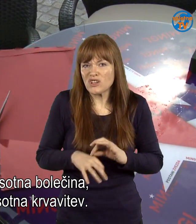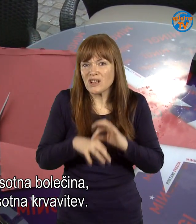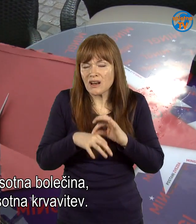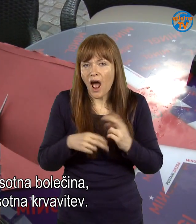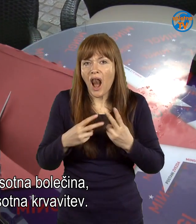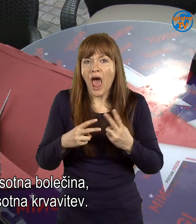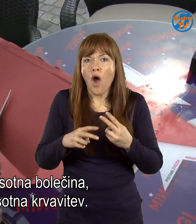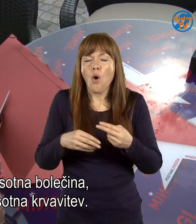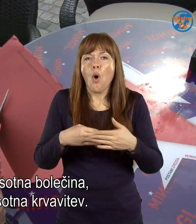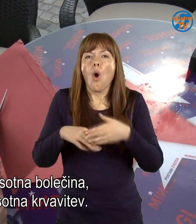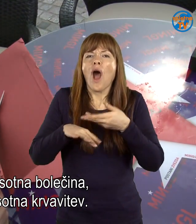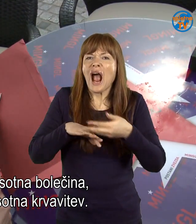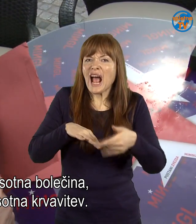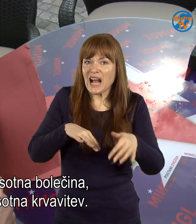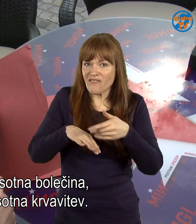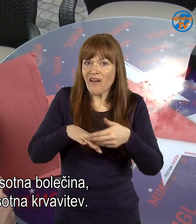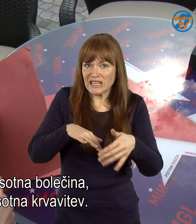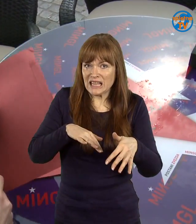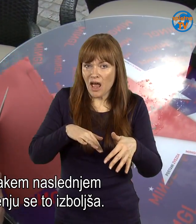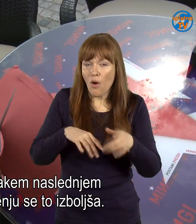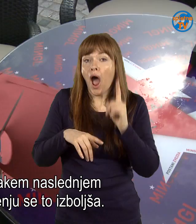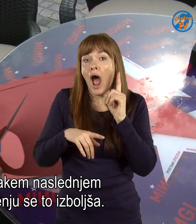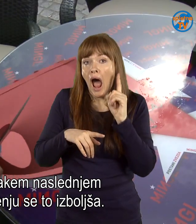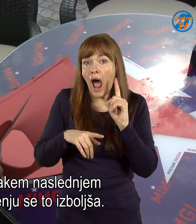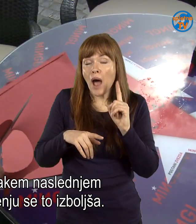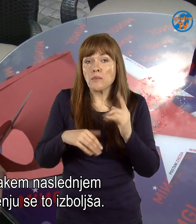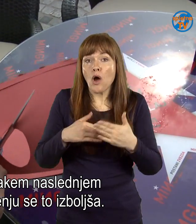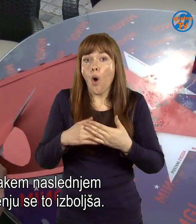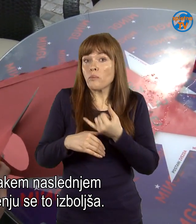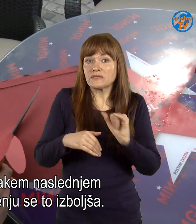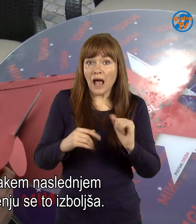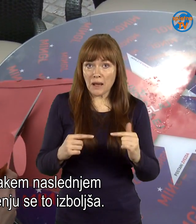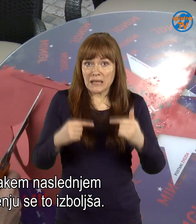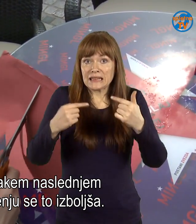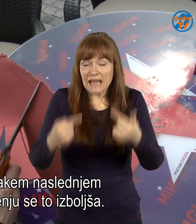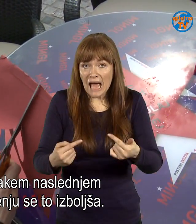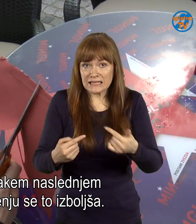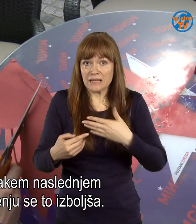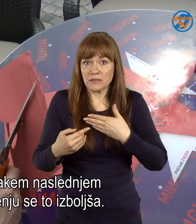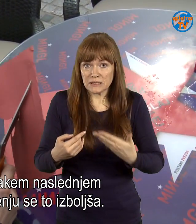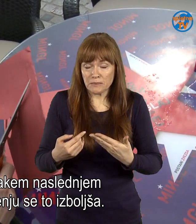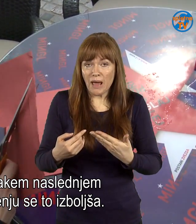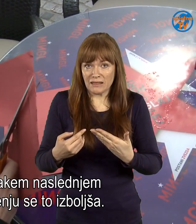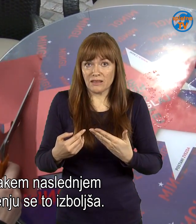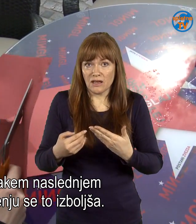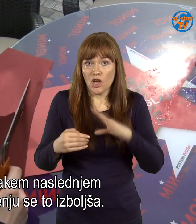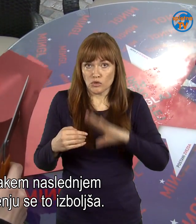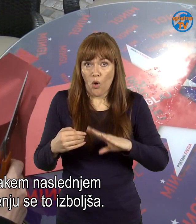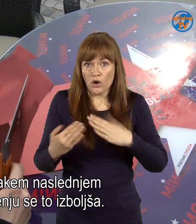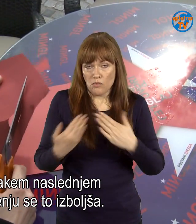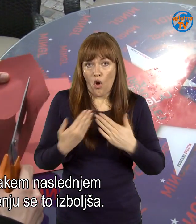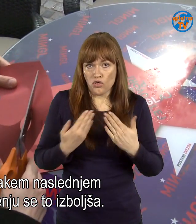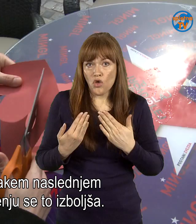bolečina, lahko je prisotna krvavitev, vendar ob vsakem naslednjem spolnem